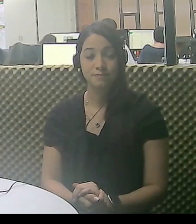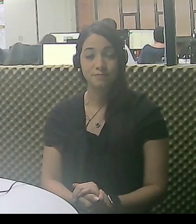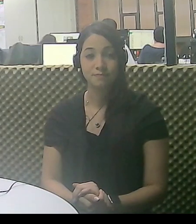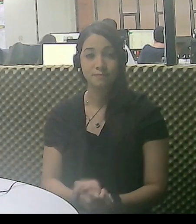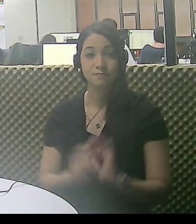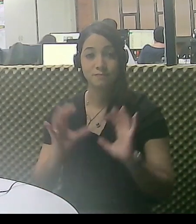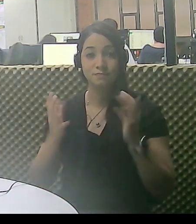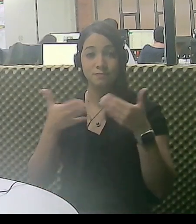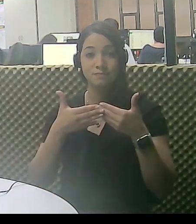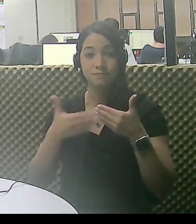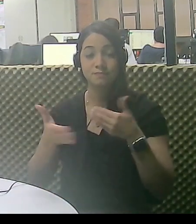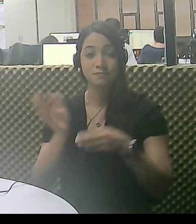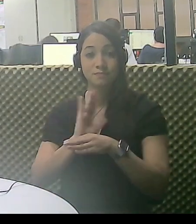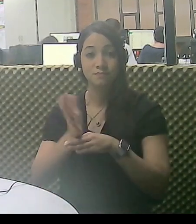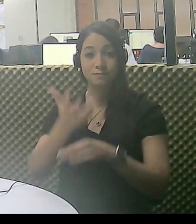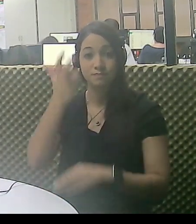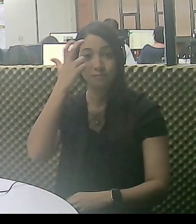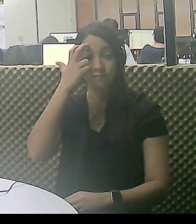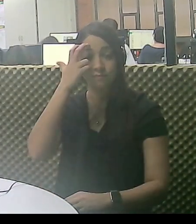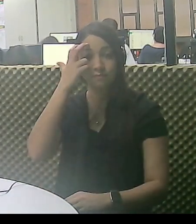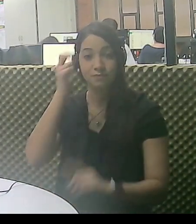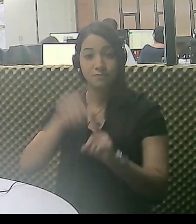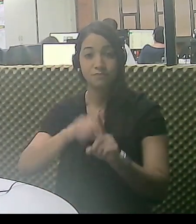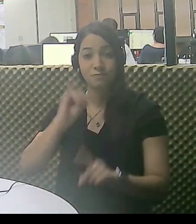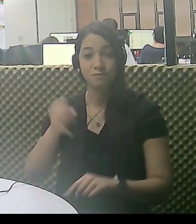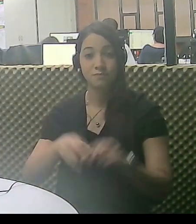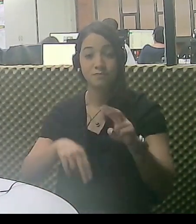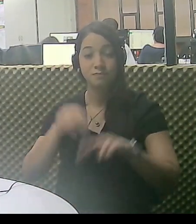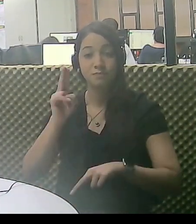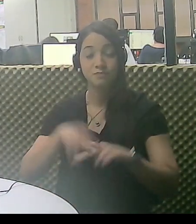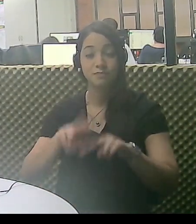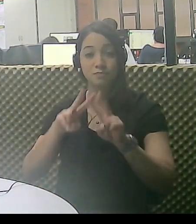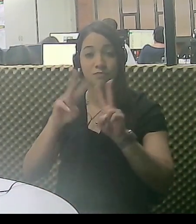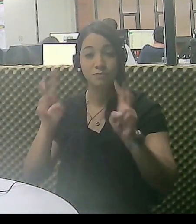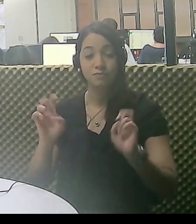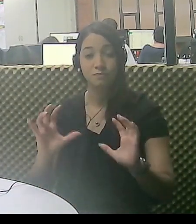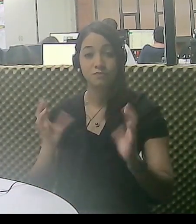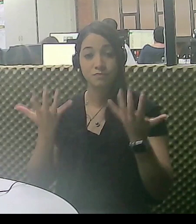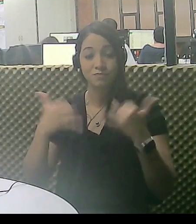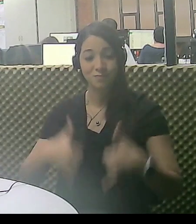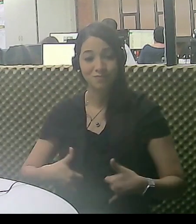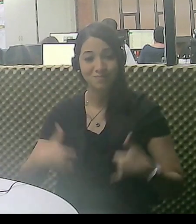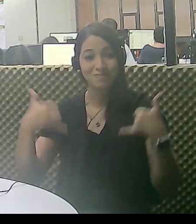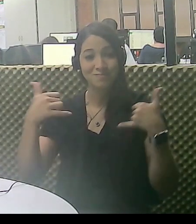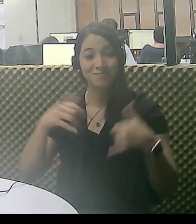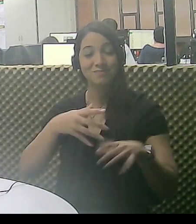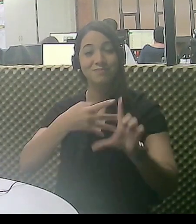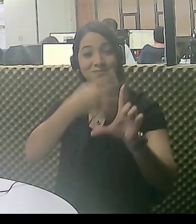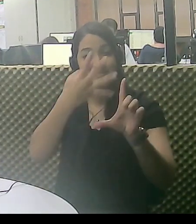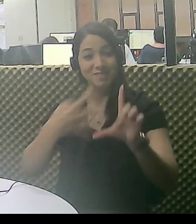próximas edições do Cine Clube Cultura, neste mês de junho, irão dialogar e celebrar o orgulho